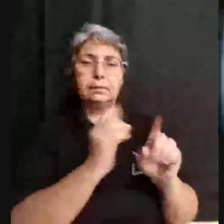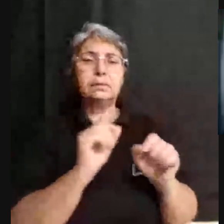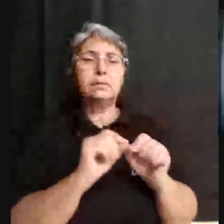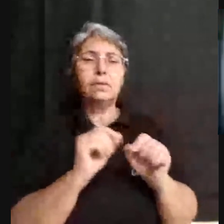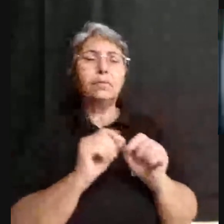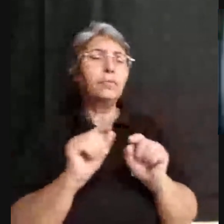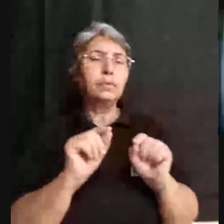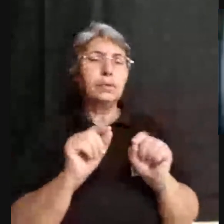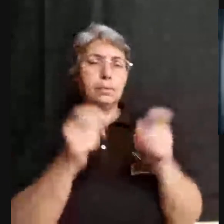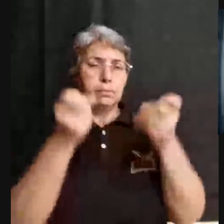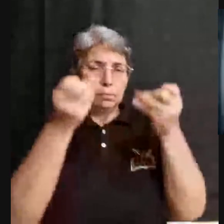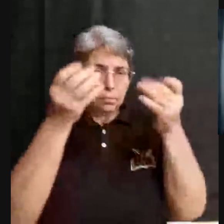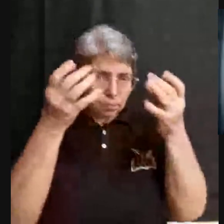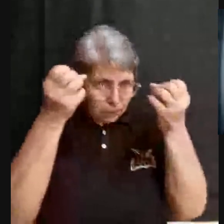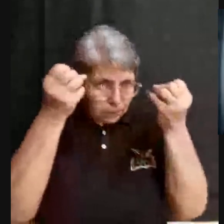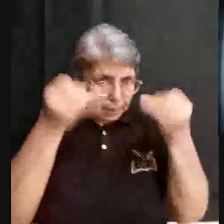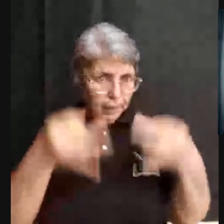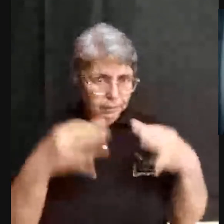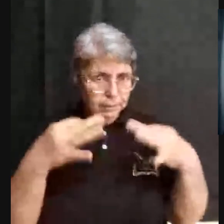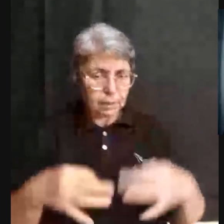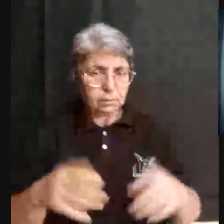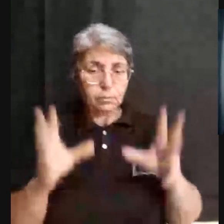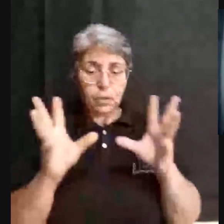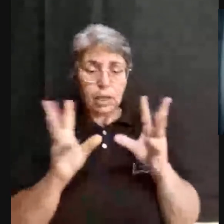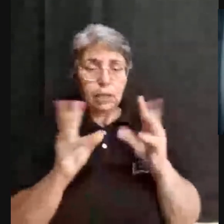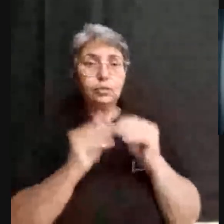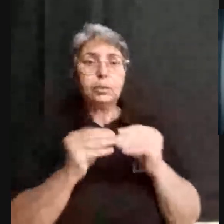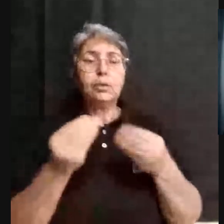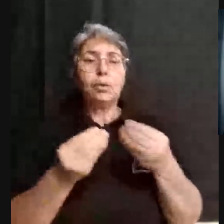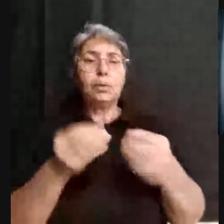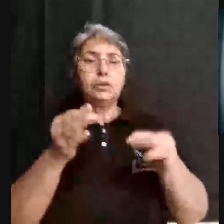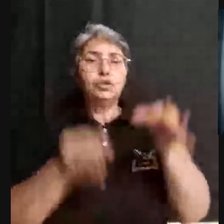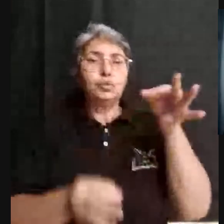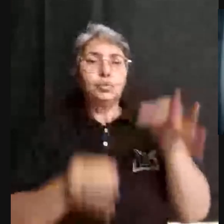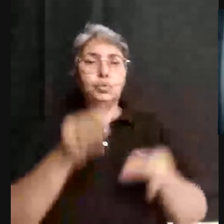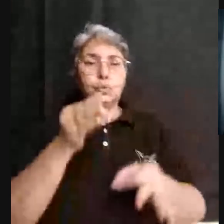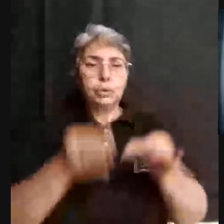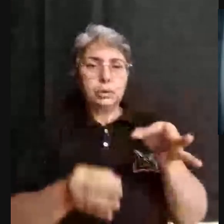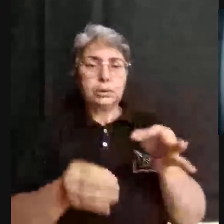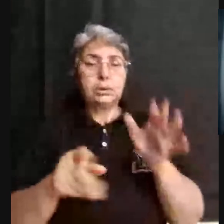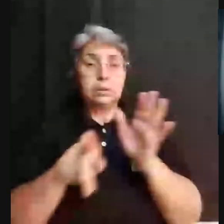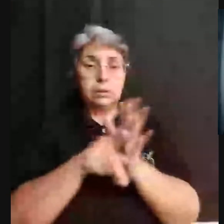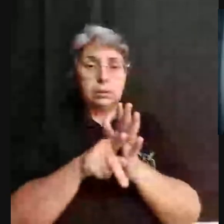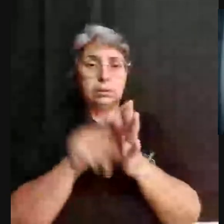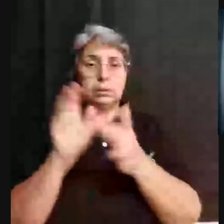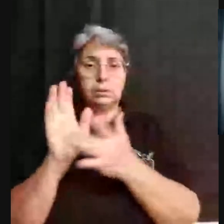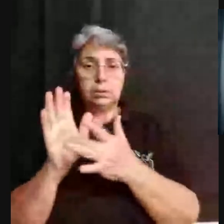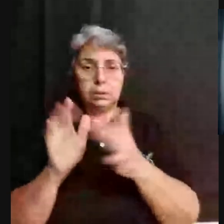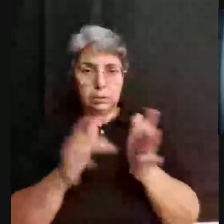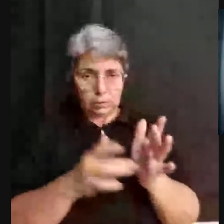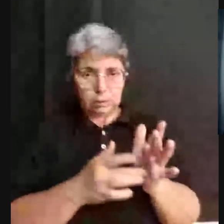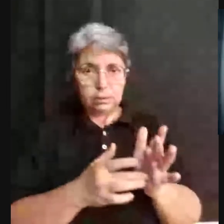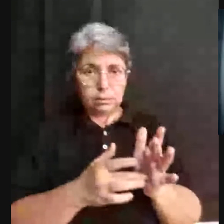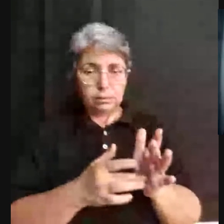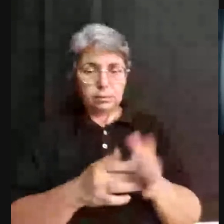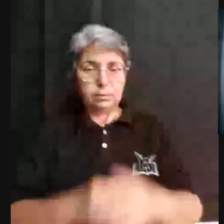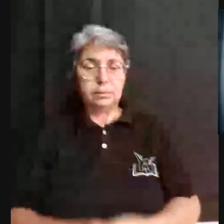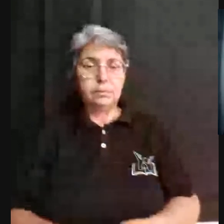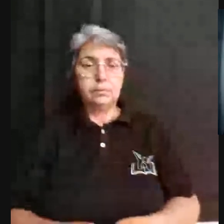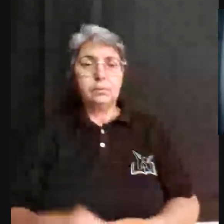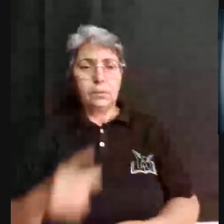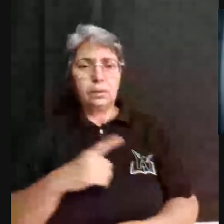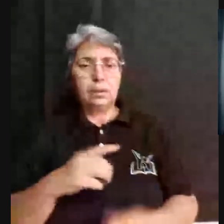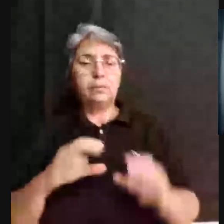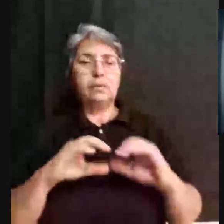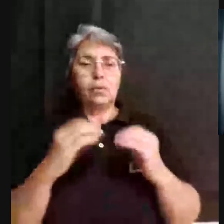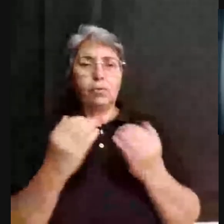Podemos resumir a justiça de Cristo como a mensagem da justiça de Cristo na Conferência Geral de 88,